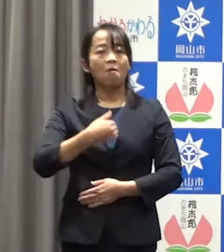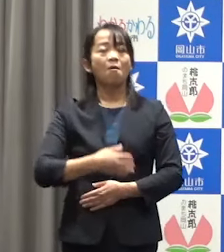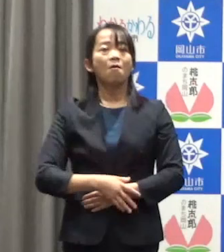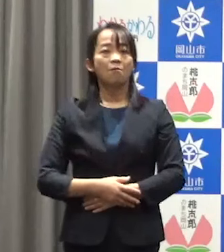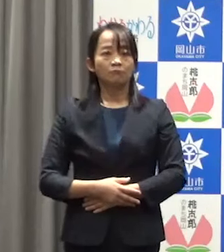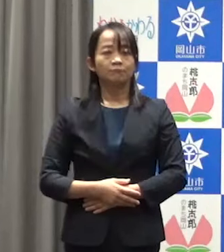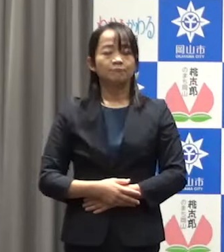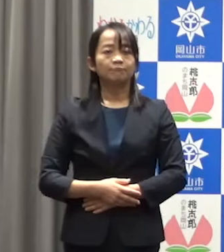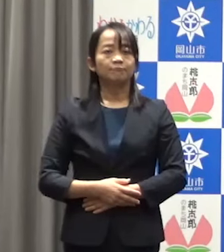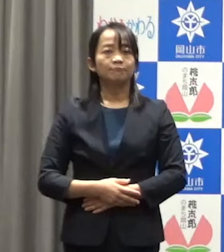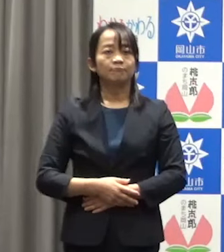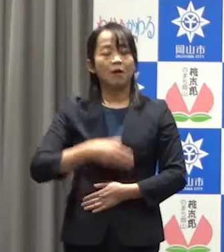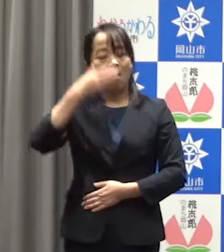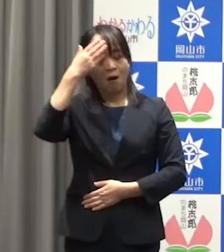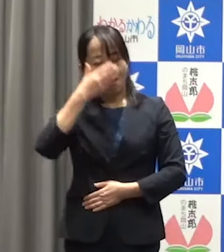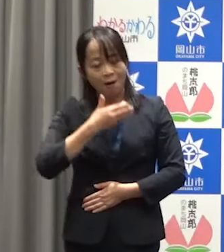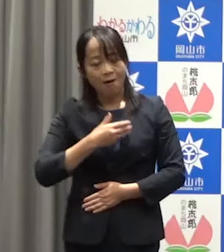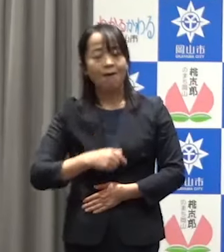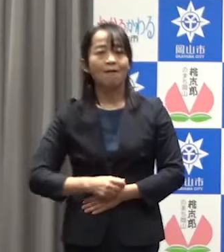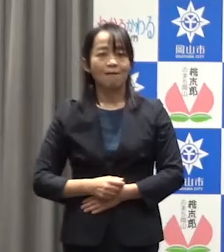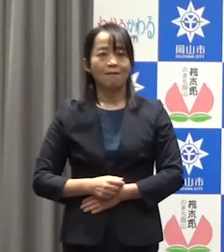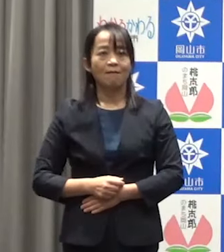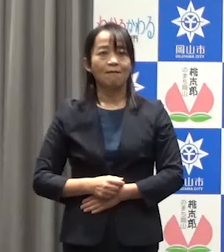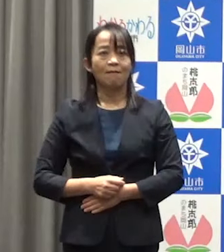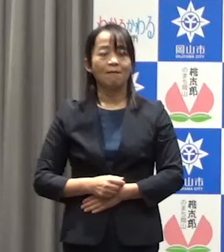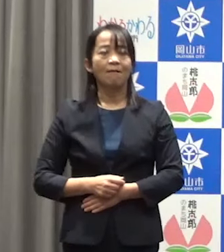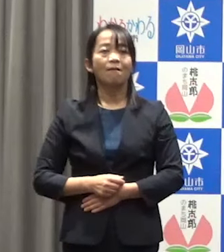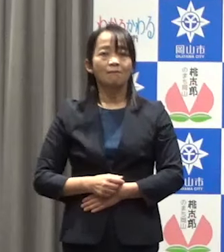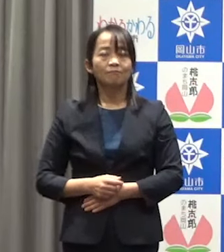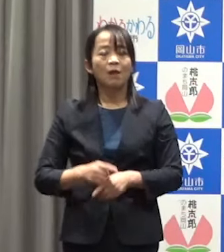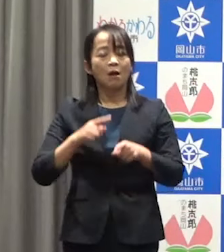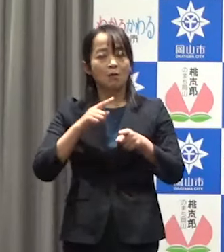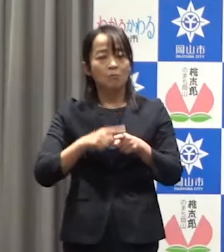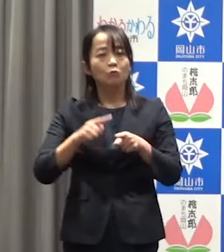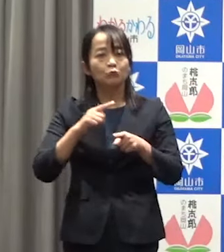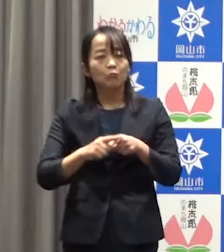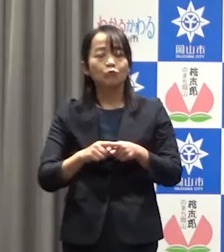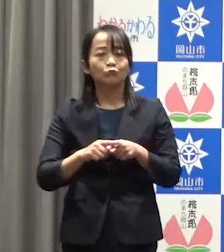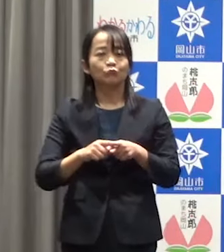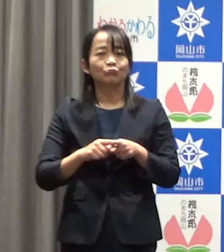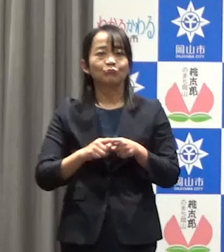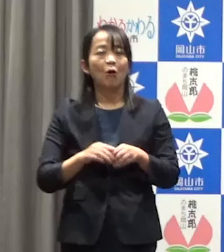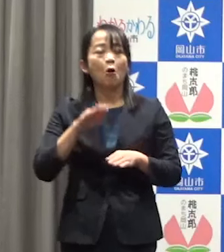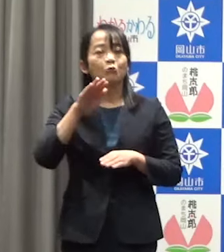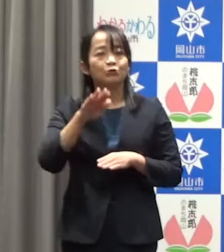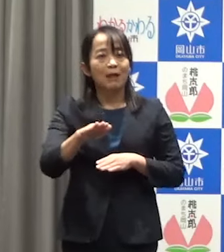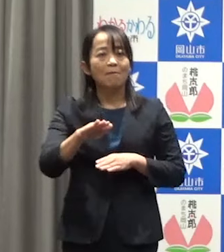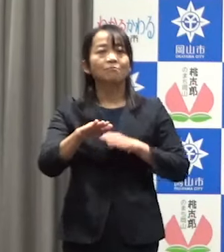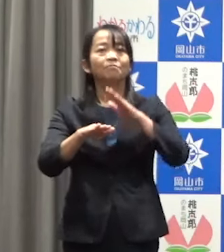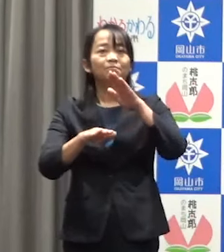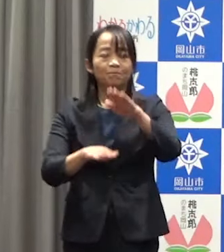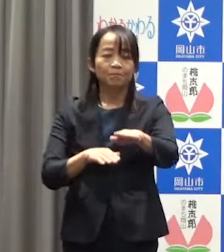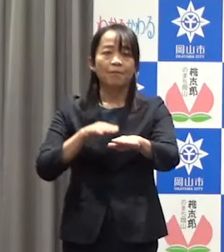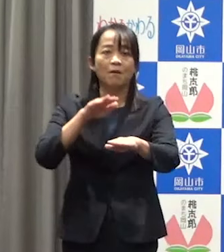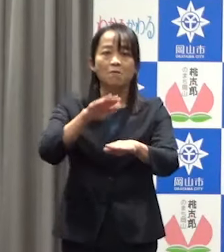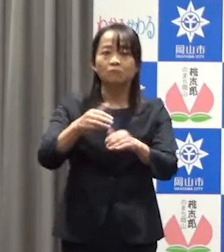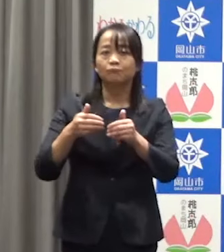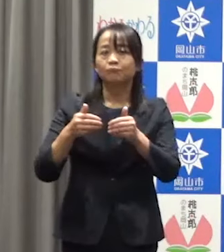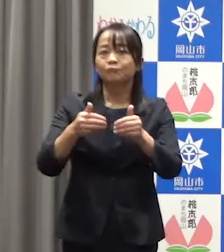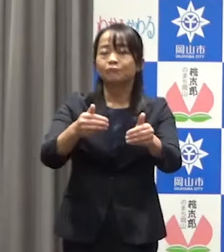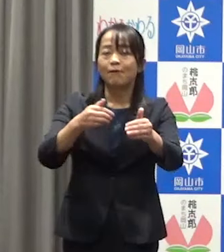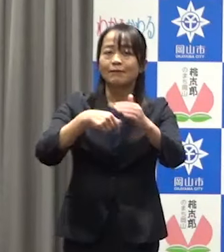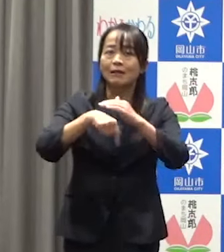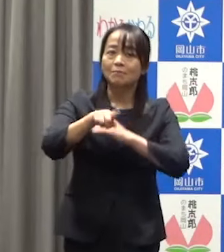最初に言った言葉はステップバイステップでやっていきましょうという話をさせていただいたところであります